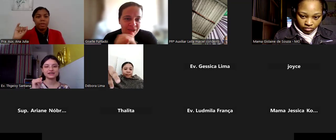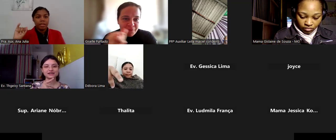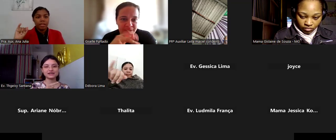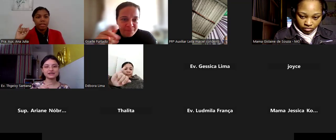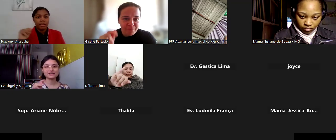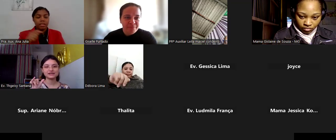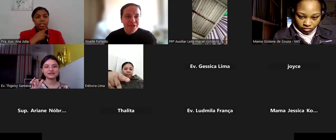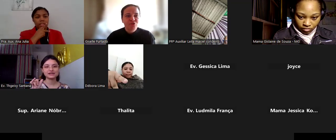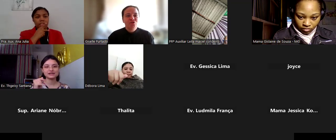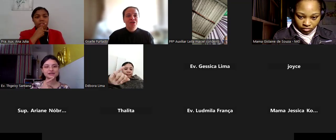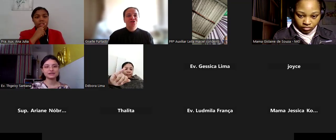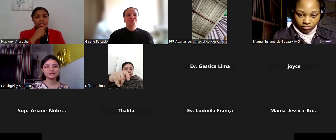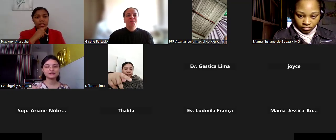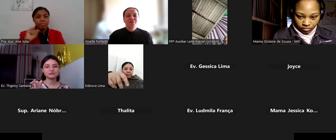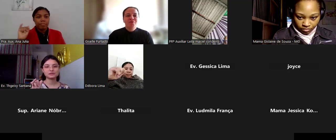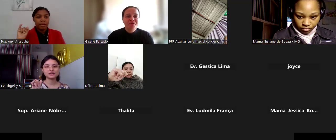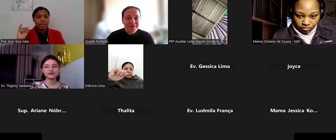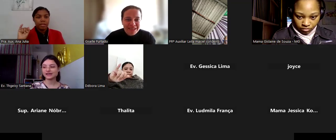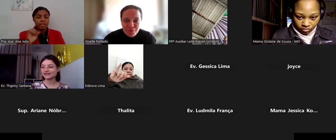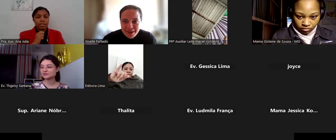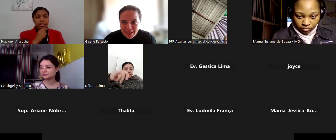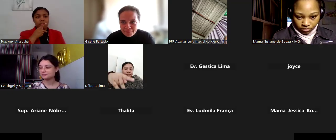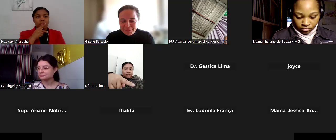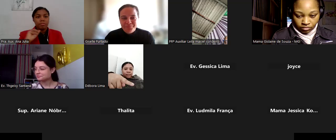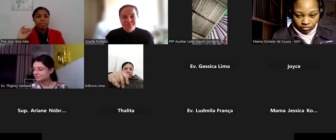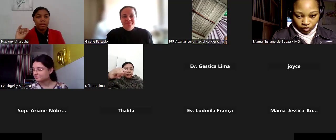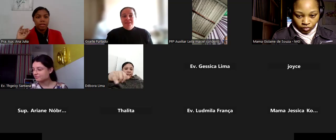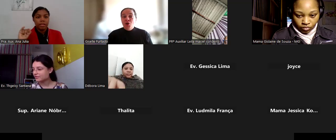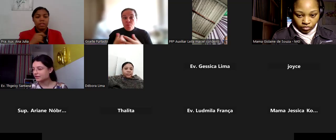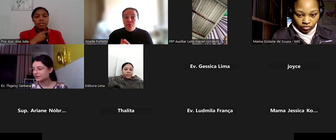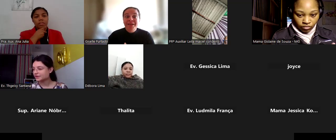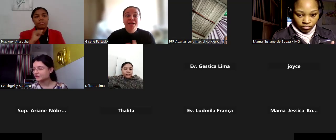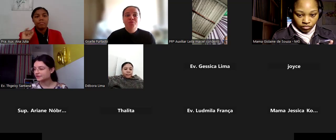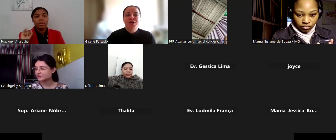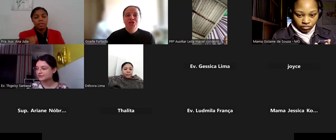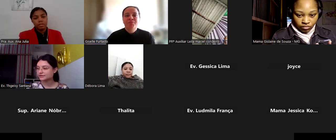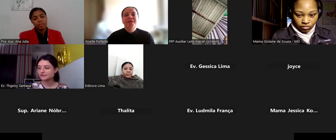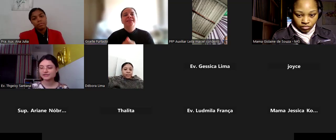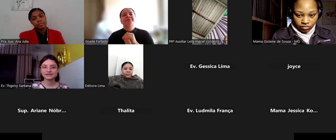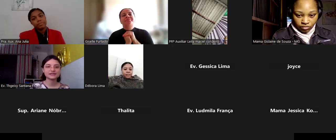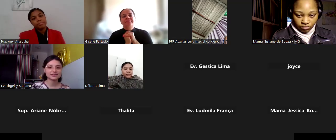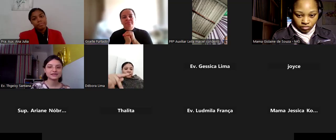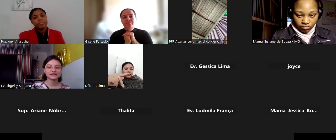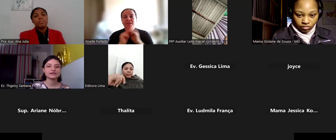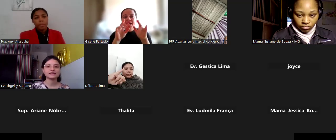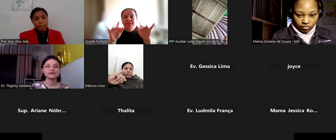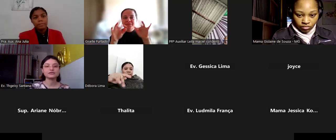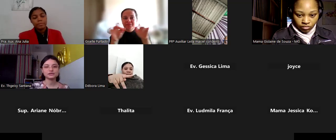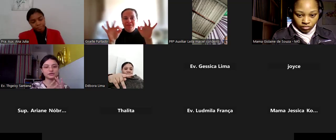consegue fazer mais conjugadinho para uma movimentação mais rápida. Isso é um bom treino para a gente aprender, né?